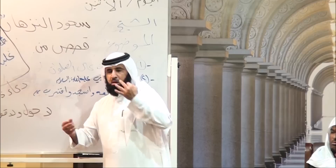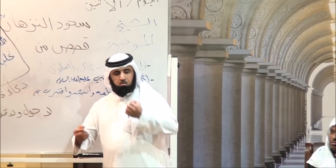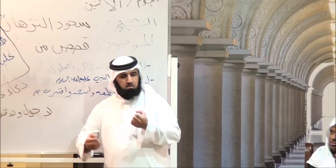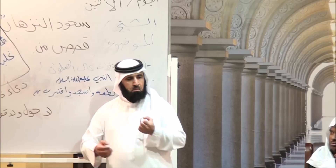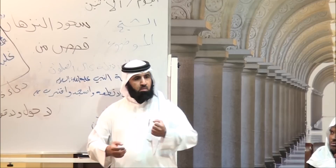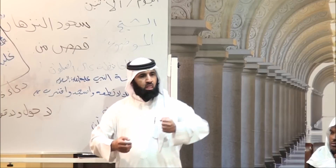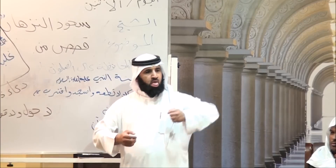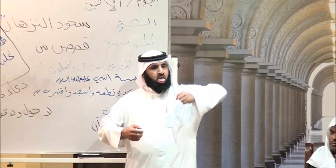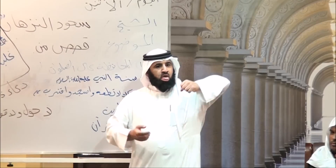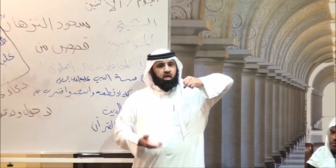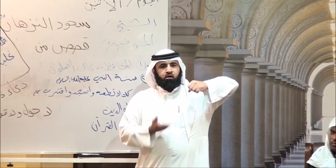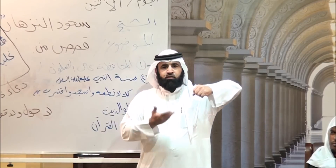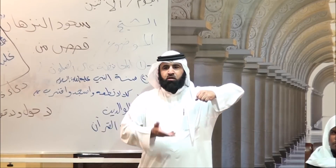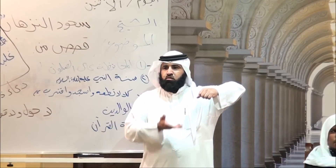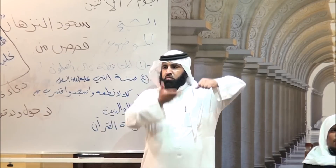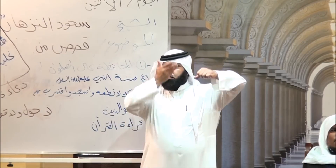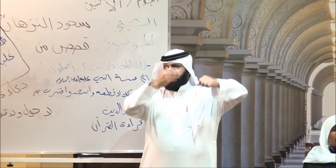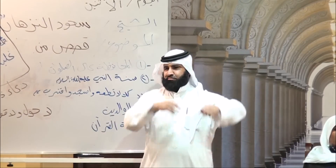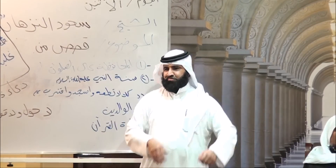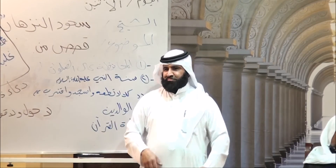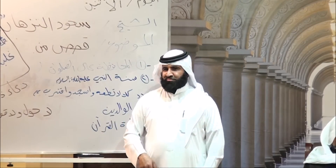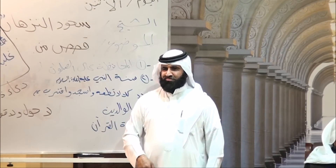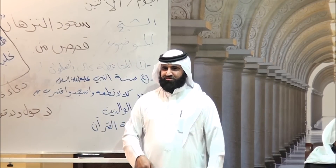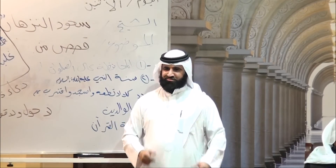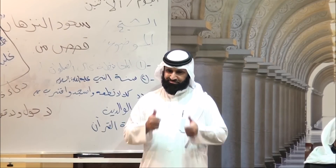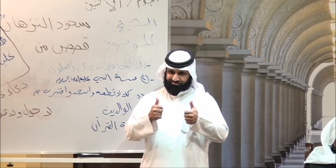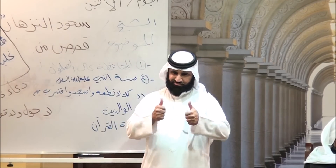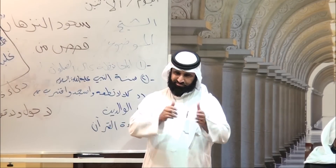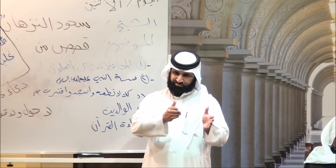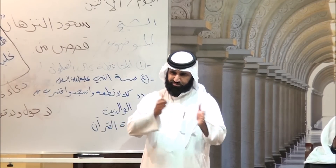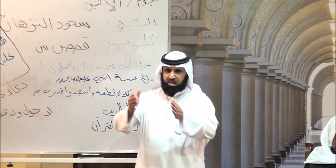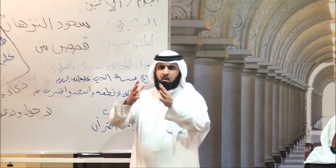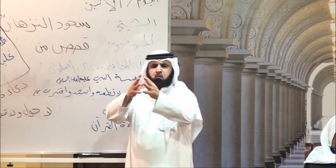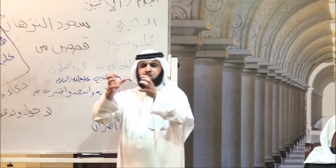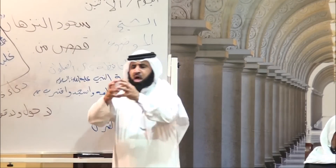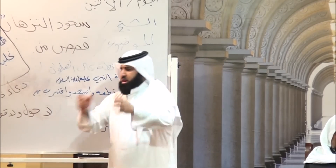ما معنى لا حول ولا قوة إلا بالله؟